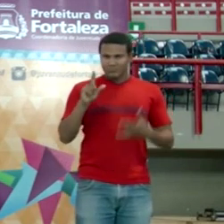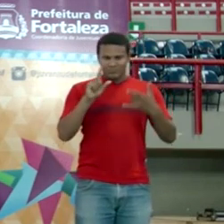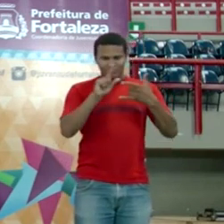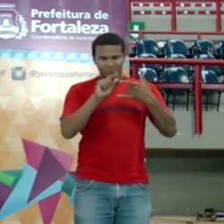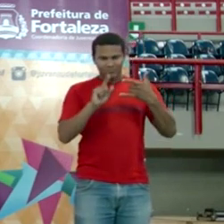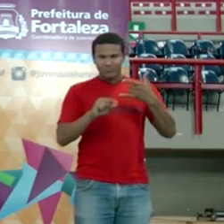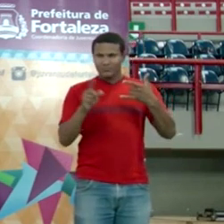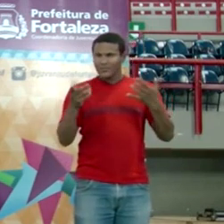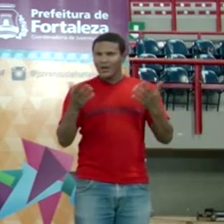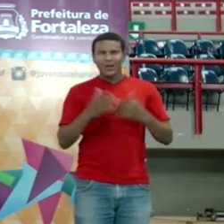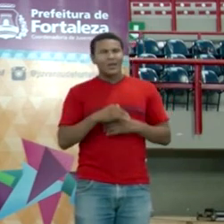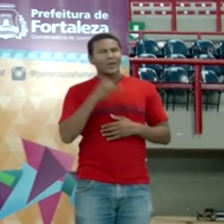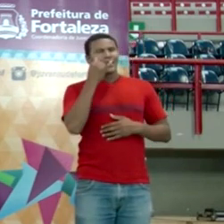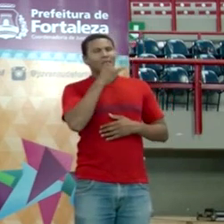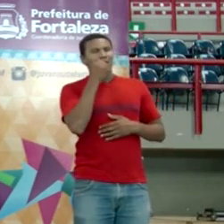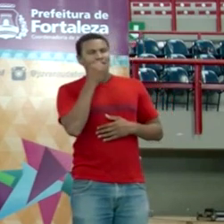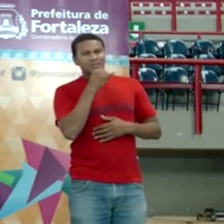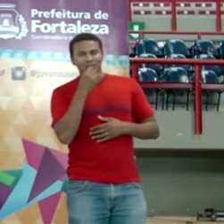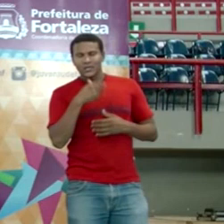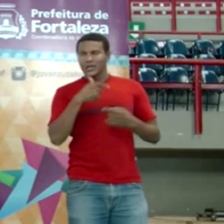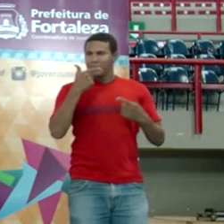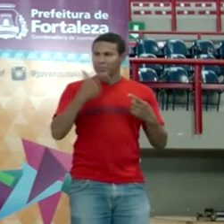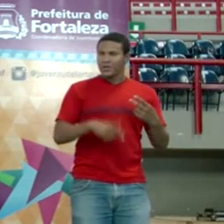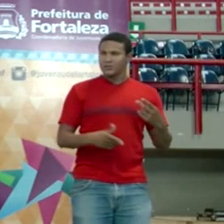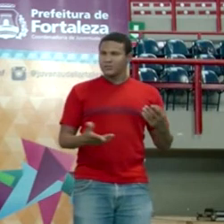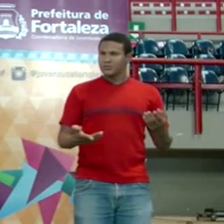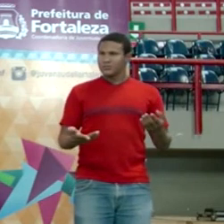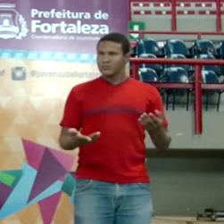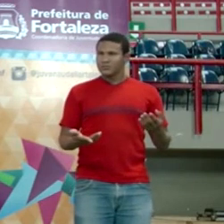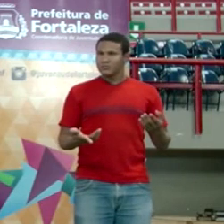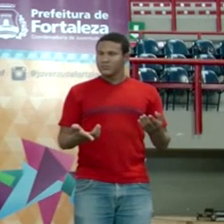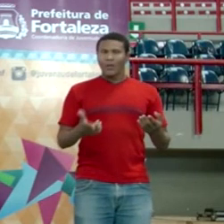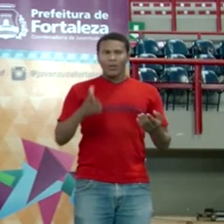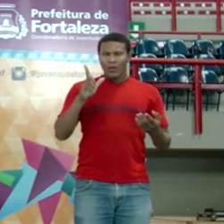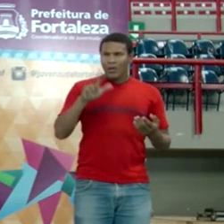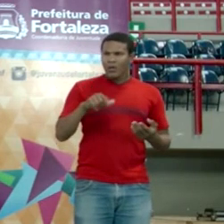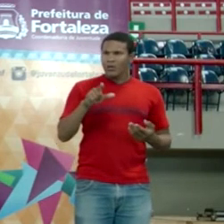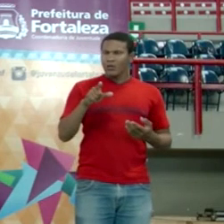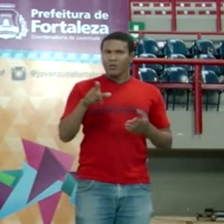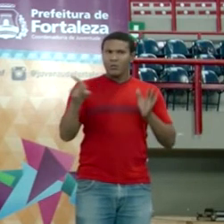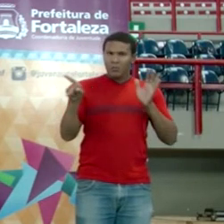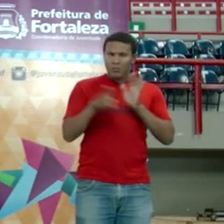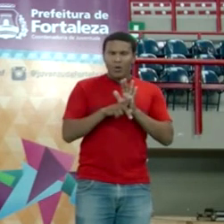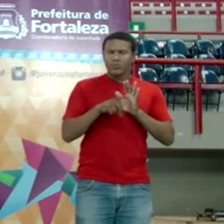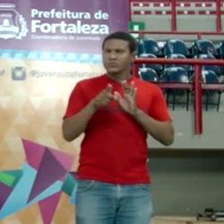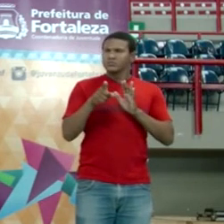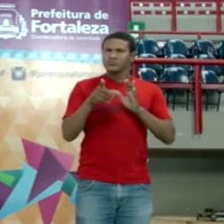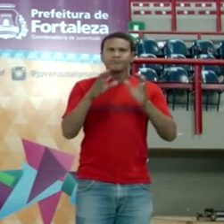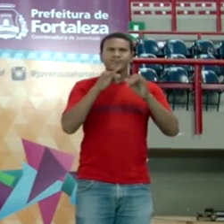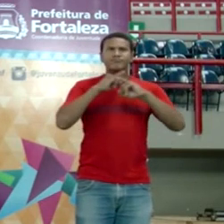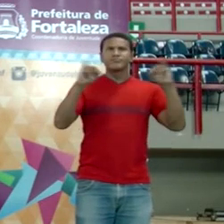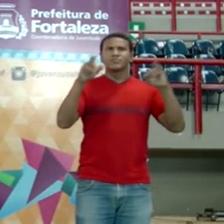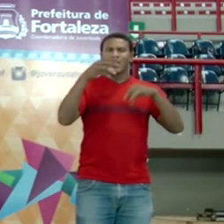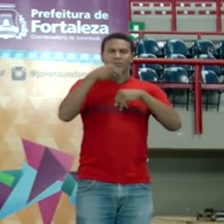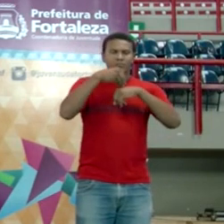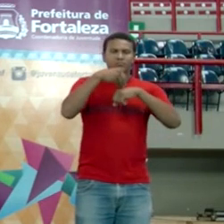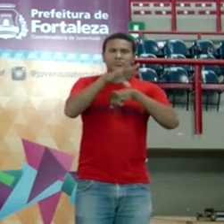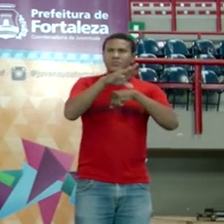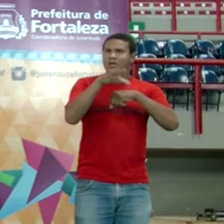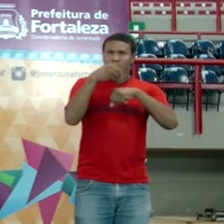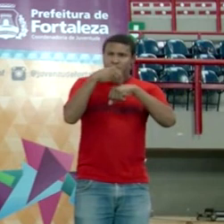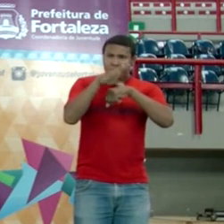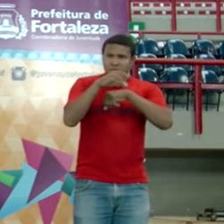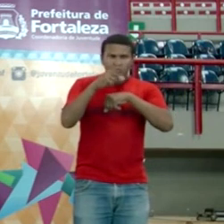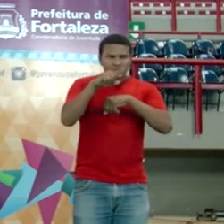falar lá, a energia cai demais, isso é uma mensagem para vocês. É que vocês